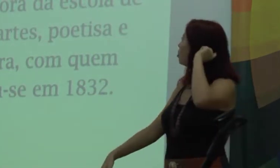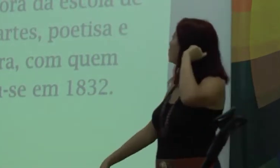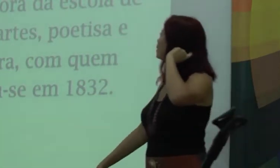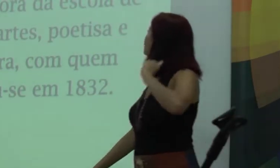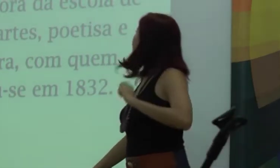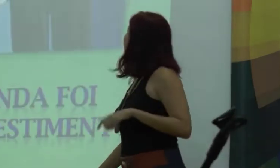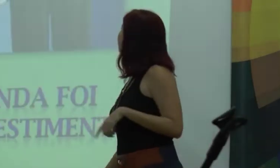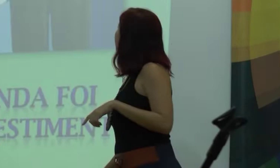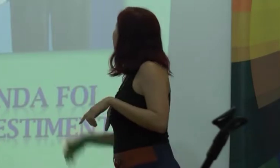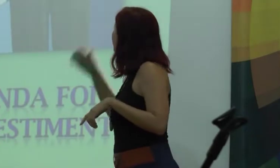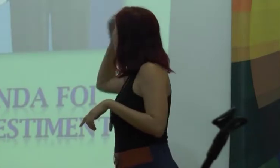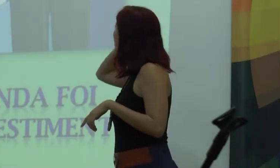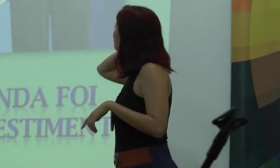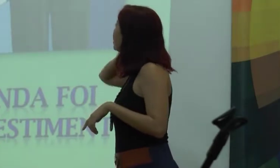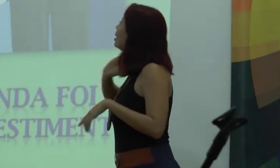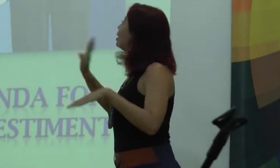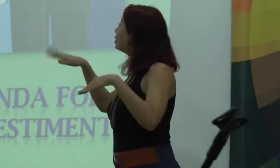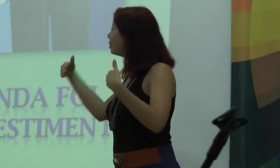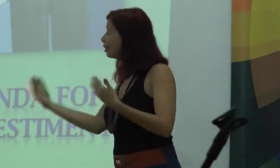1832.